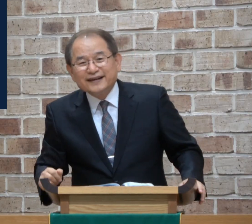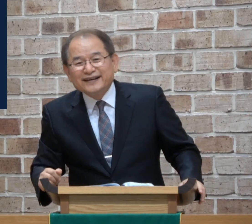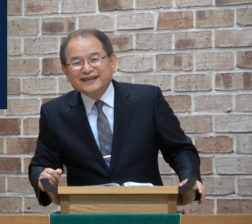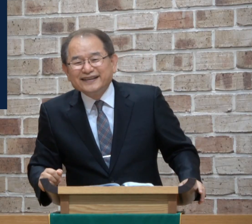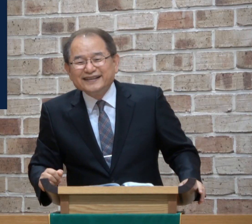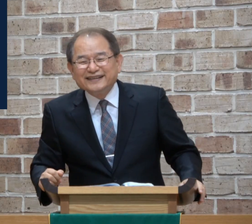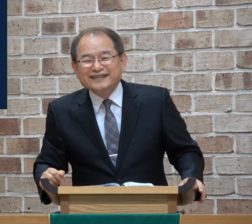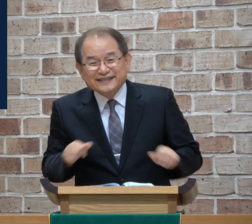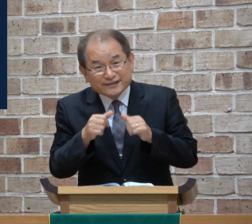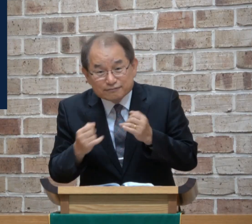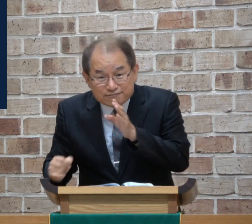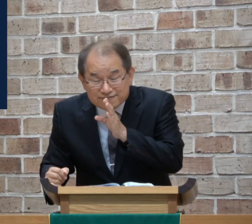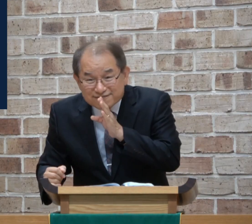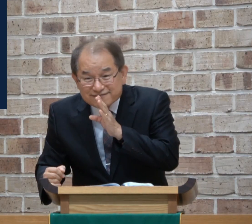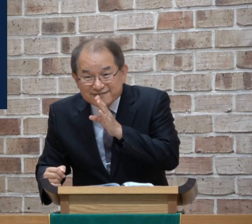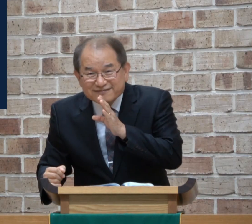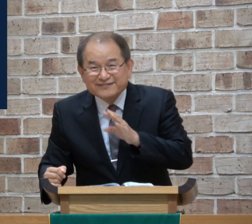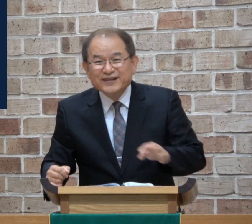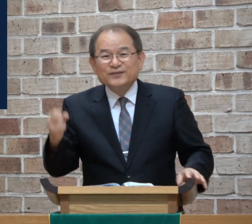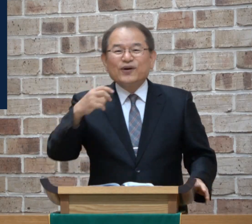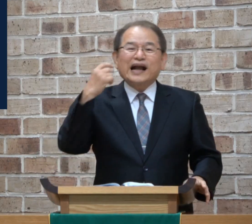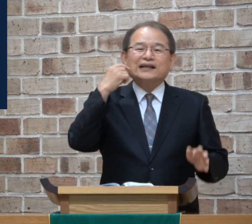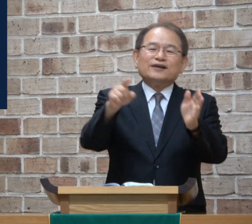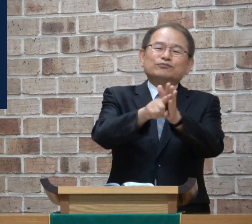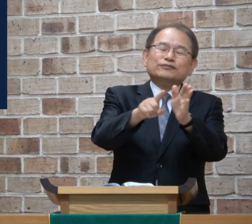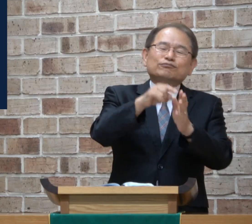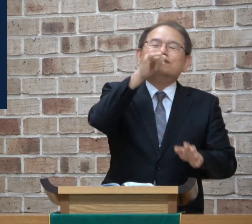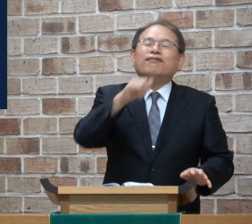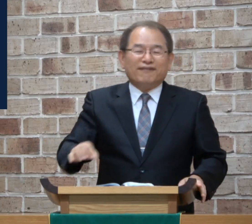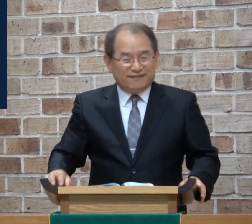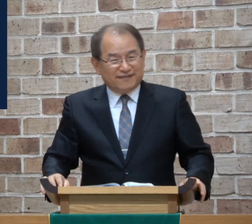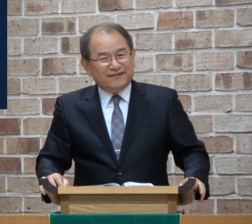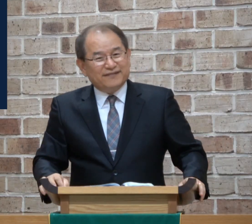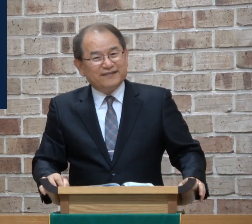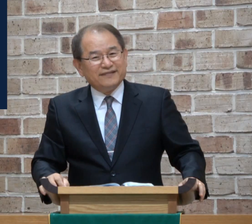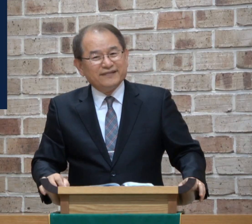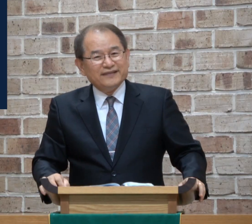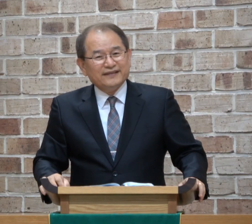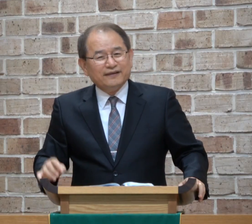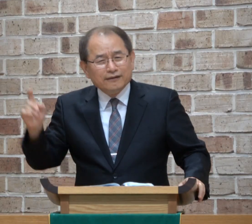가짜 여자인 척하는 가짜 여자도 있습니다. 우리 안에 신앙도 가짜 믿음이 있습니다.